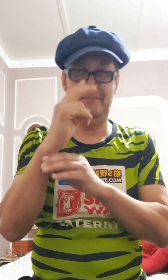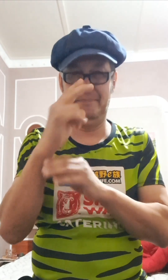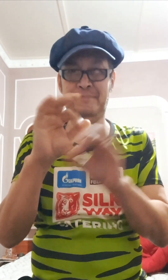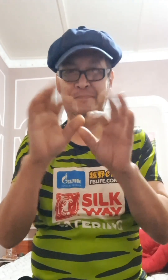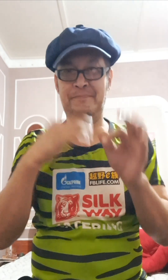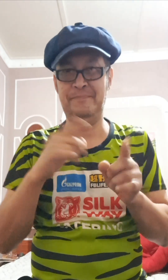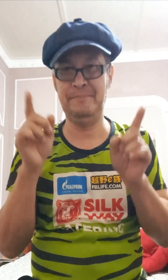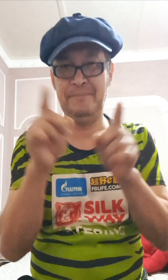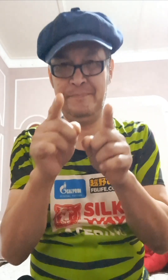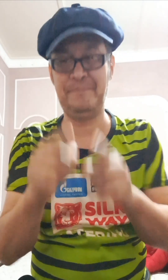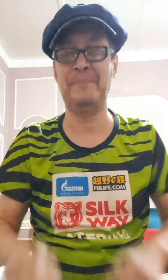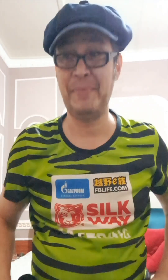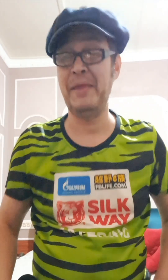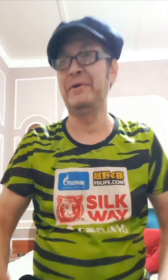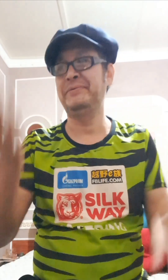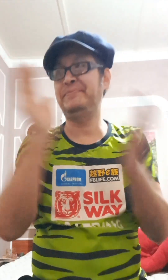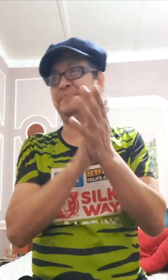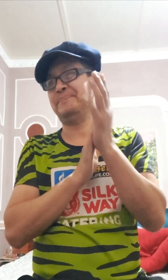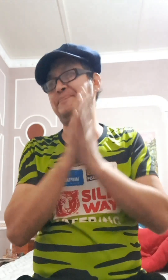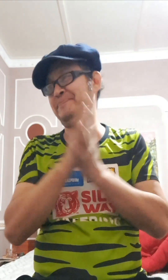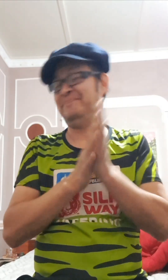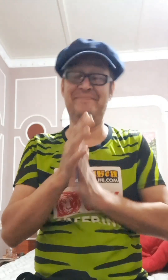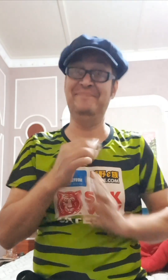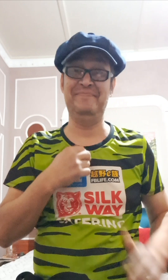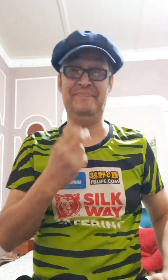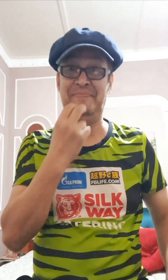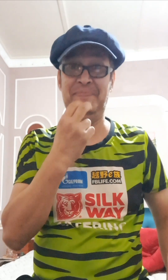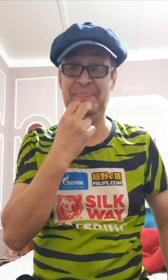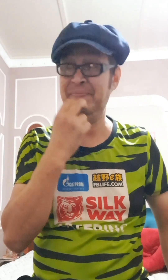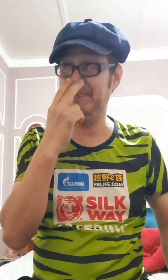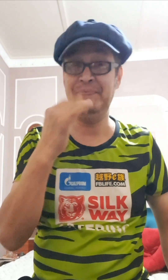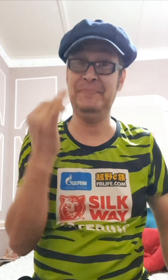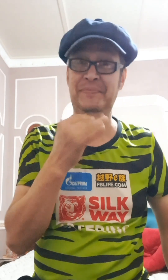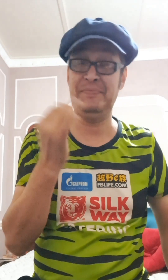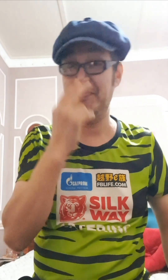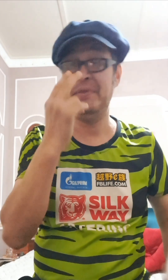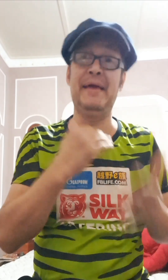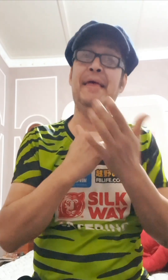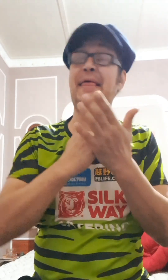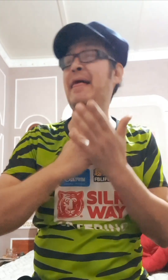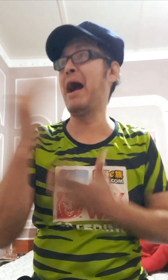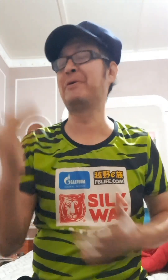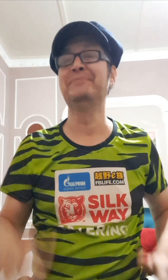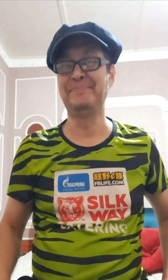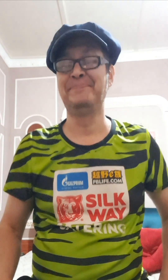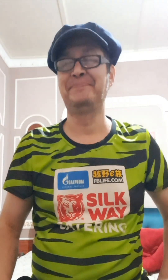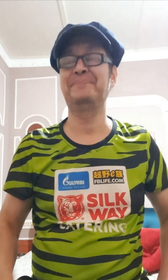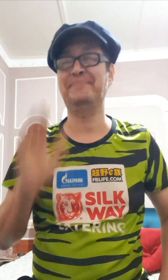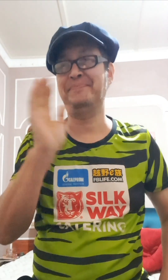sello de cera roja ante la creciente demanda? Fui a Kentucky Cooperage, donde desde 1960 fabrican barriles de